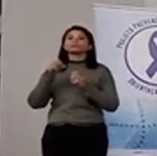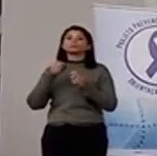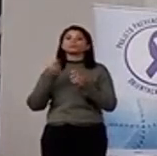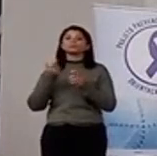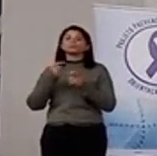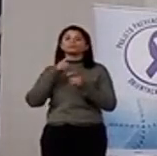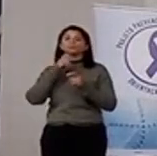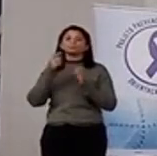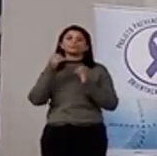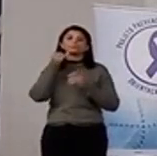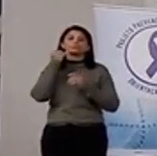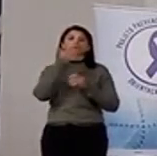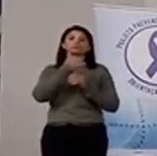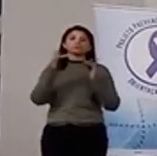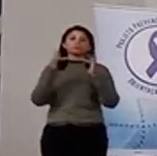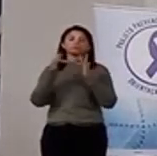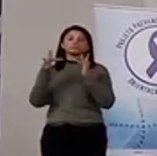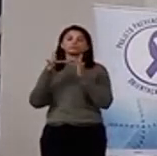lá, tanto.